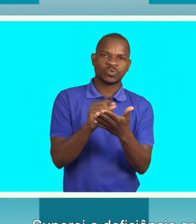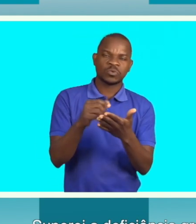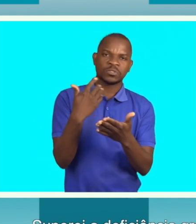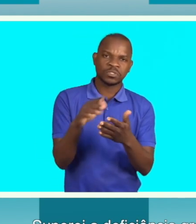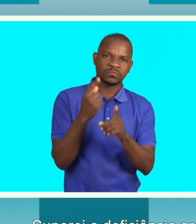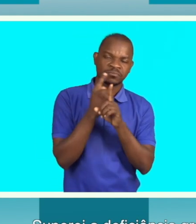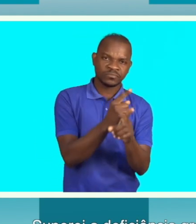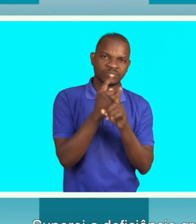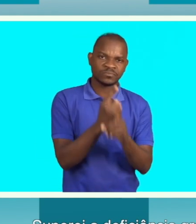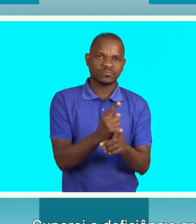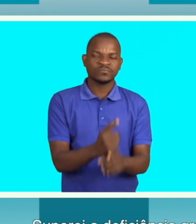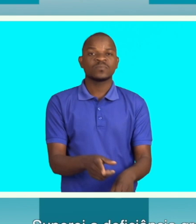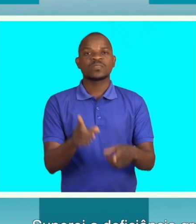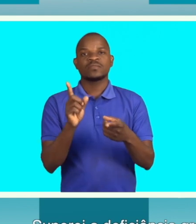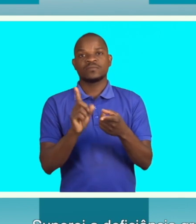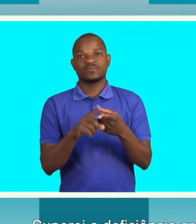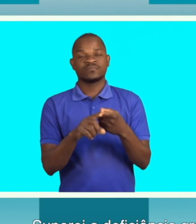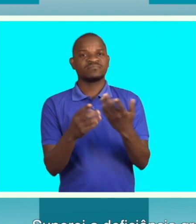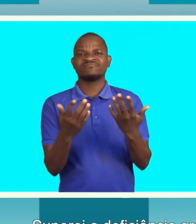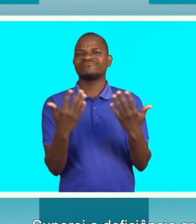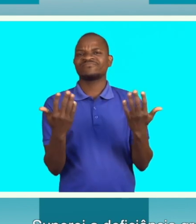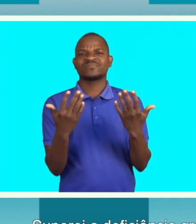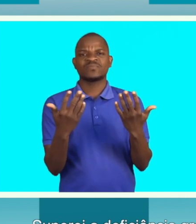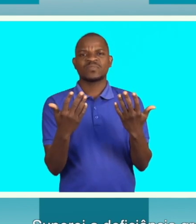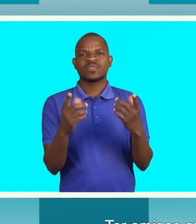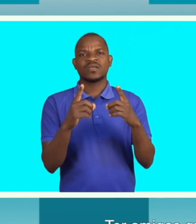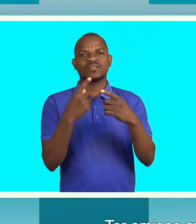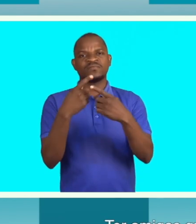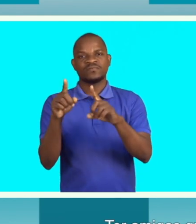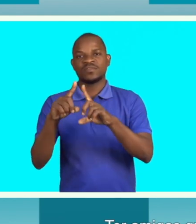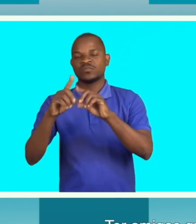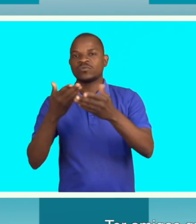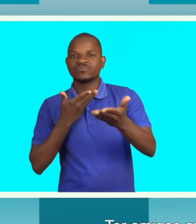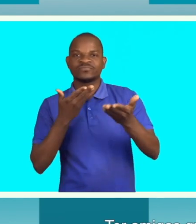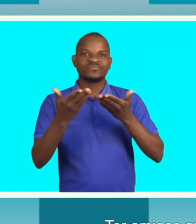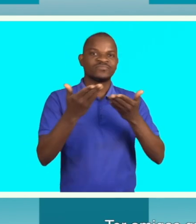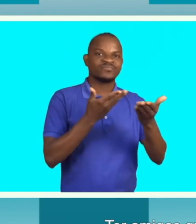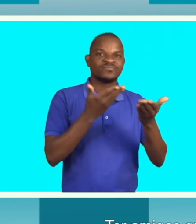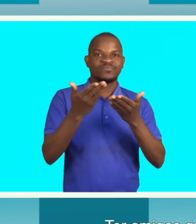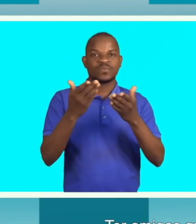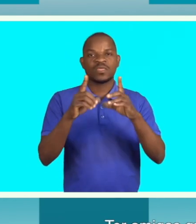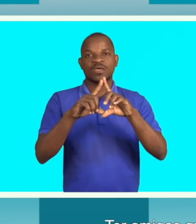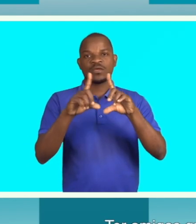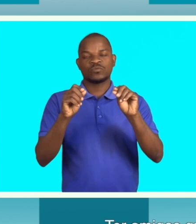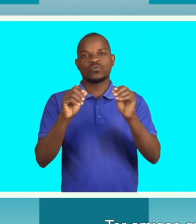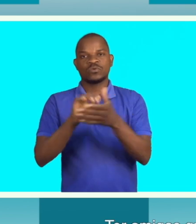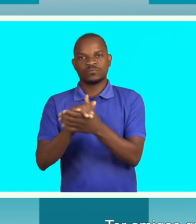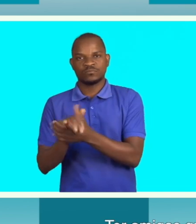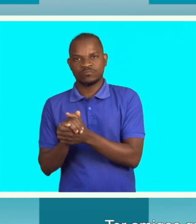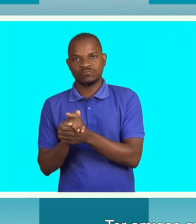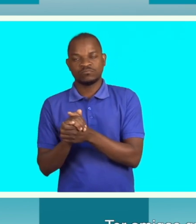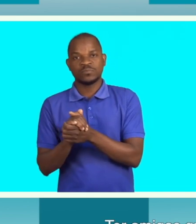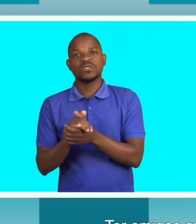A minha diversão Falando da minha diversão Tendo amigos Que